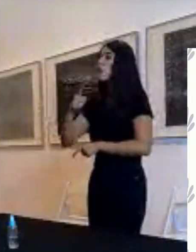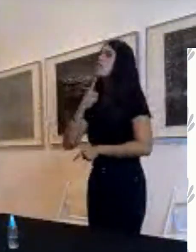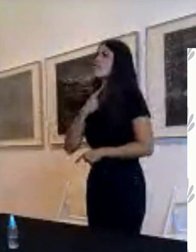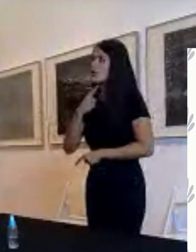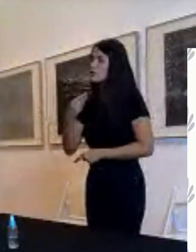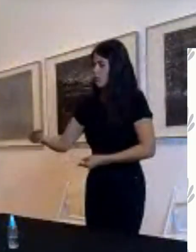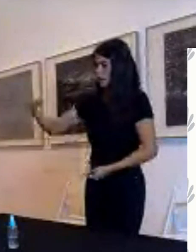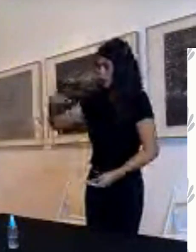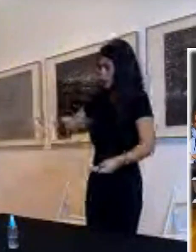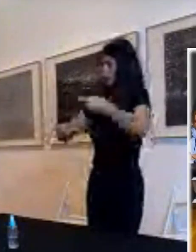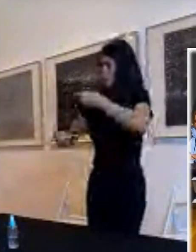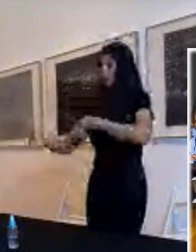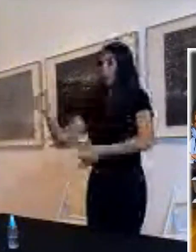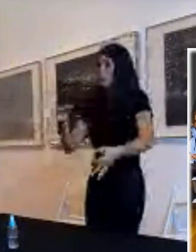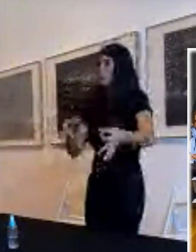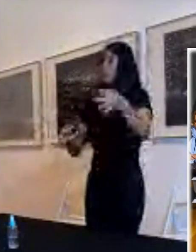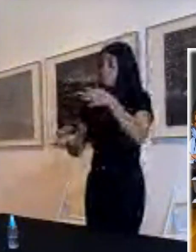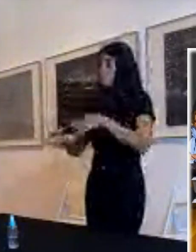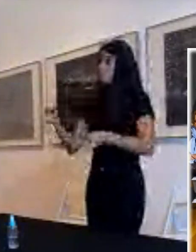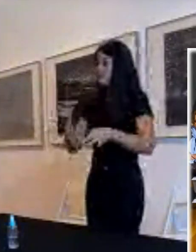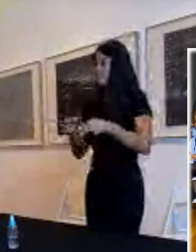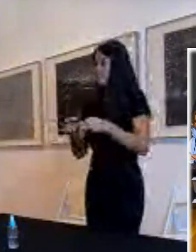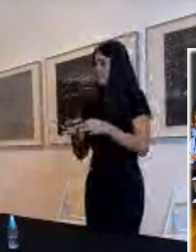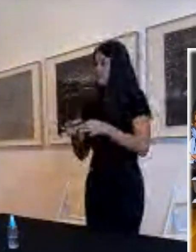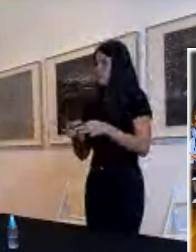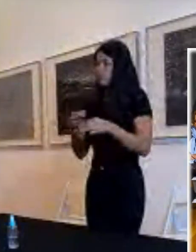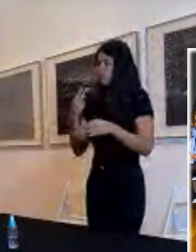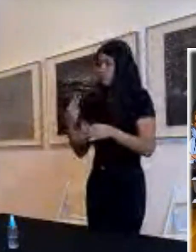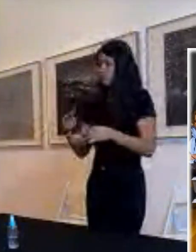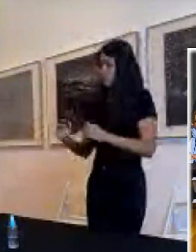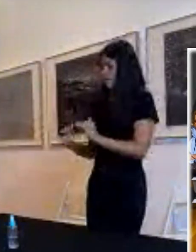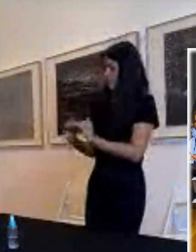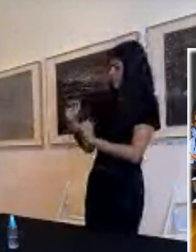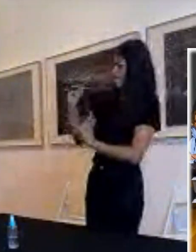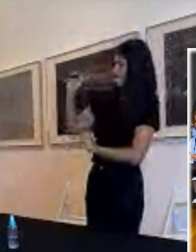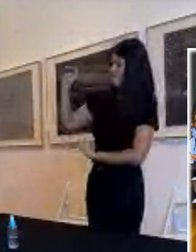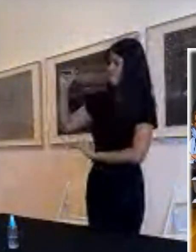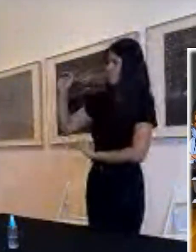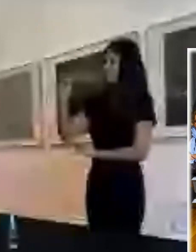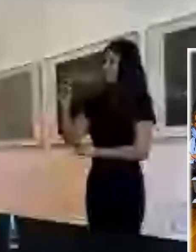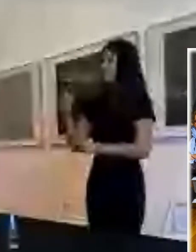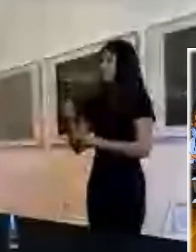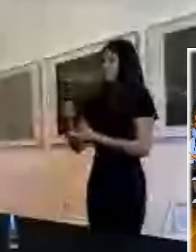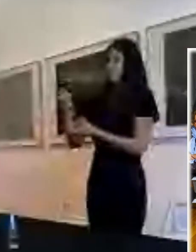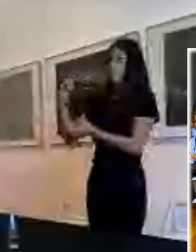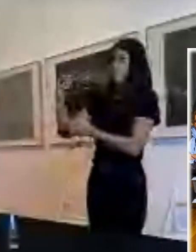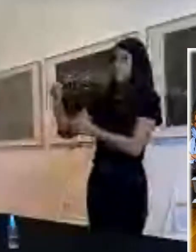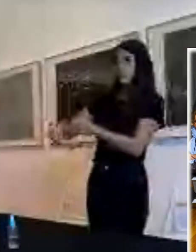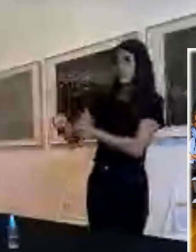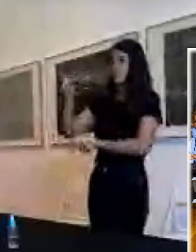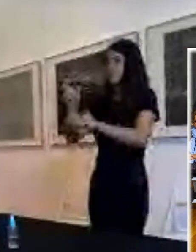y en aportar todavía en ciertas etapas de la vida, ¿verdad? Donde no se reconoce, ¿verdad?, a los